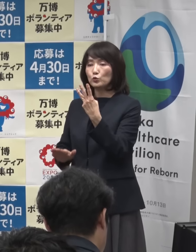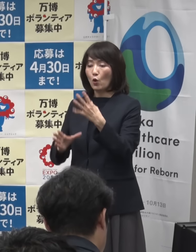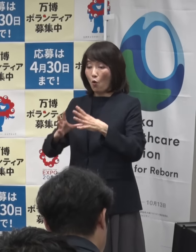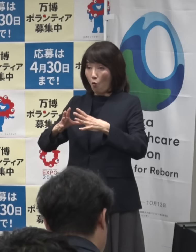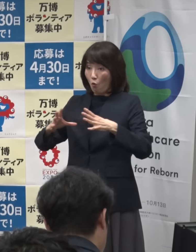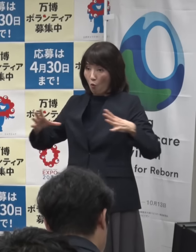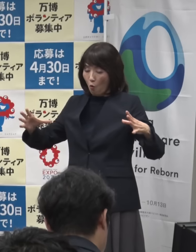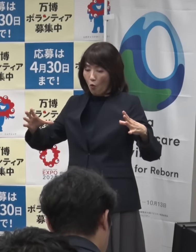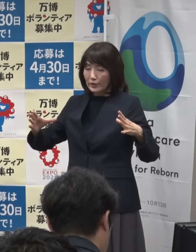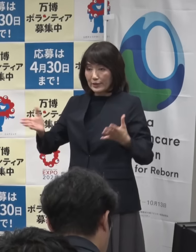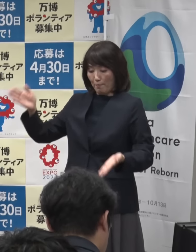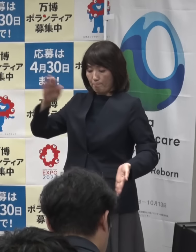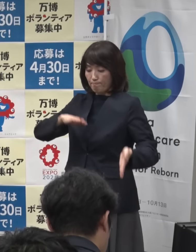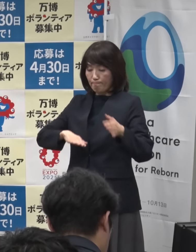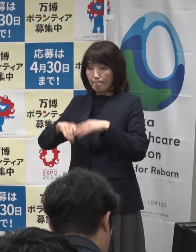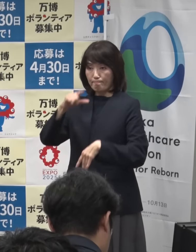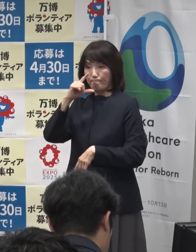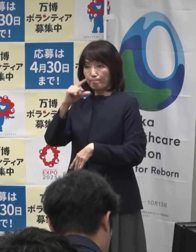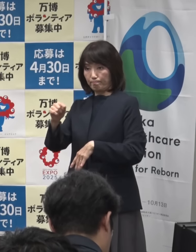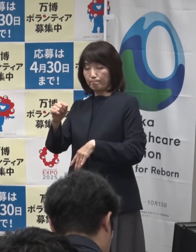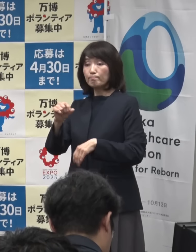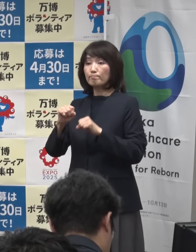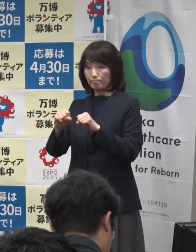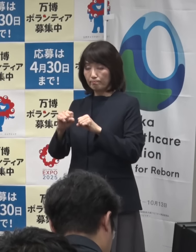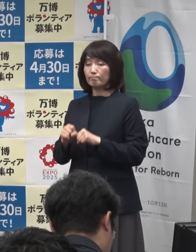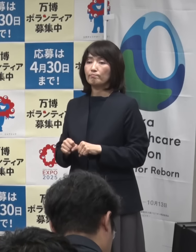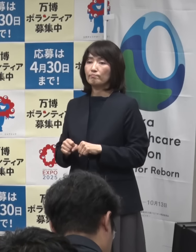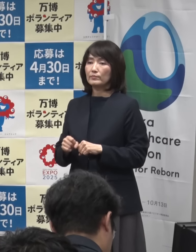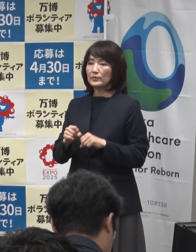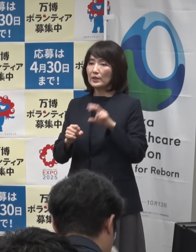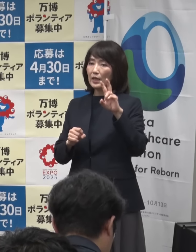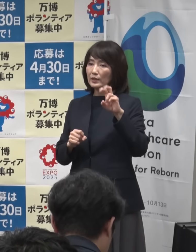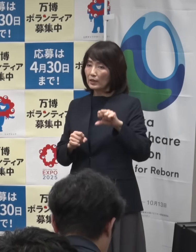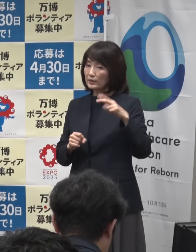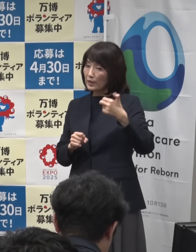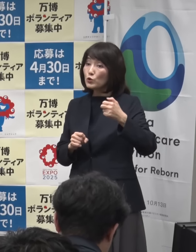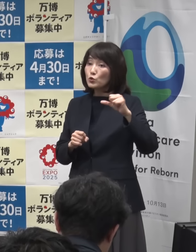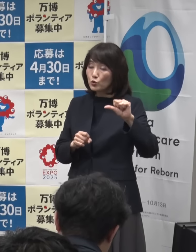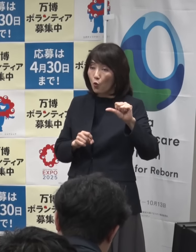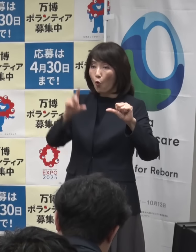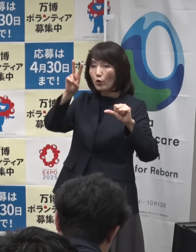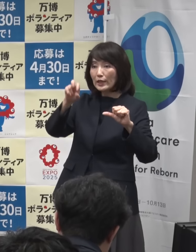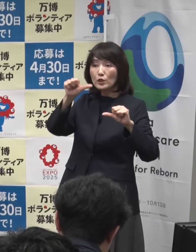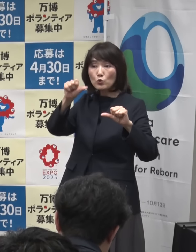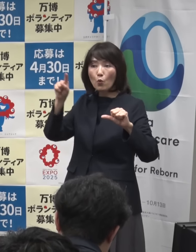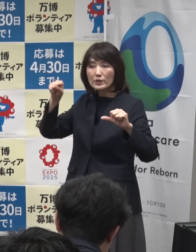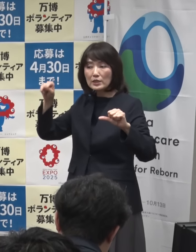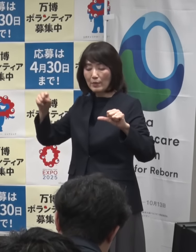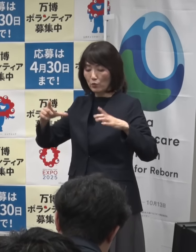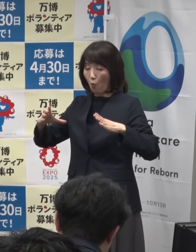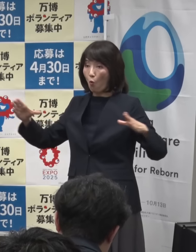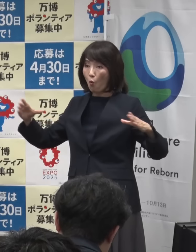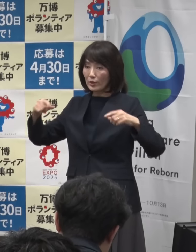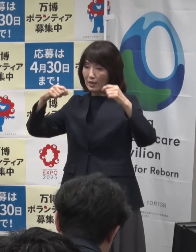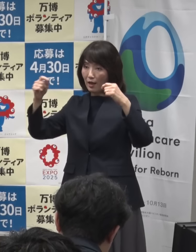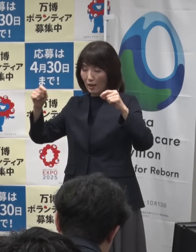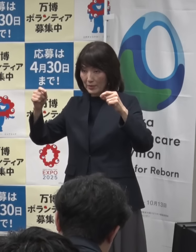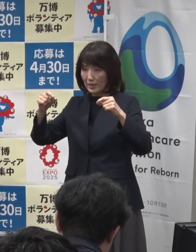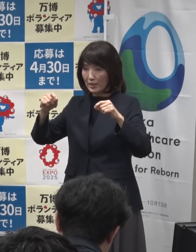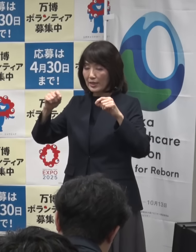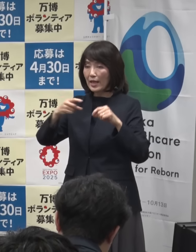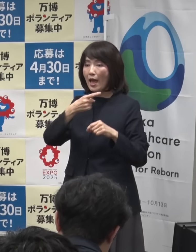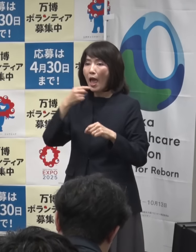折り鶴ということで、75センチ75センチの折り紙でジャンボ折り鶴を作ります。脈々とモ